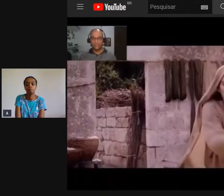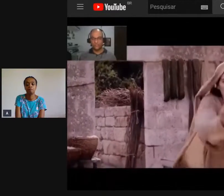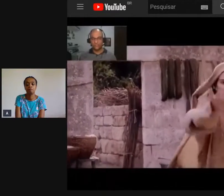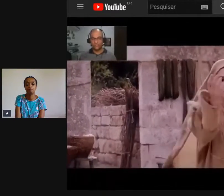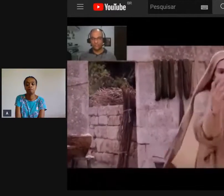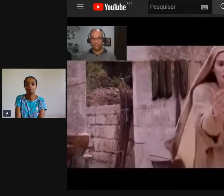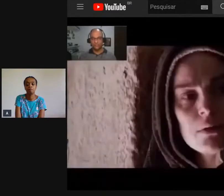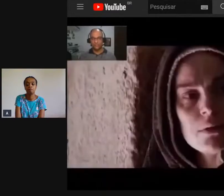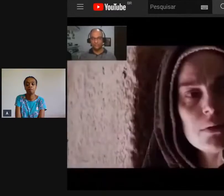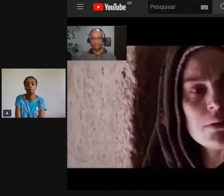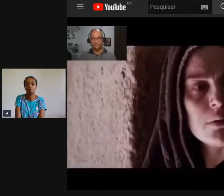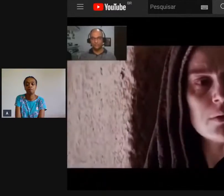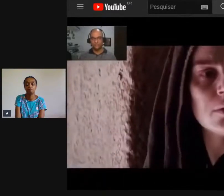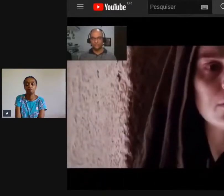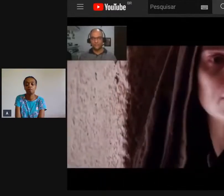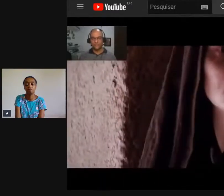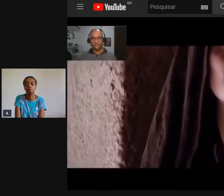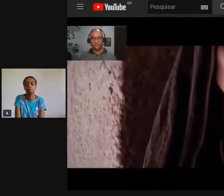podia fazê-lo.